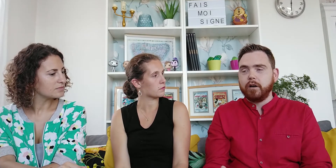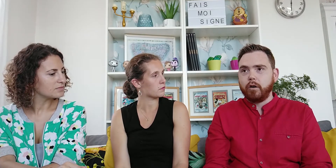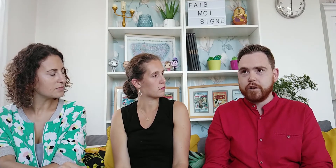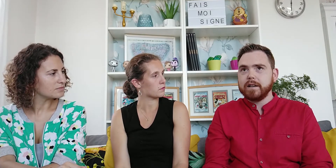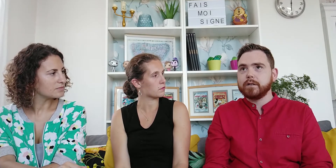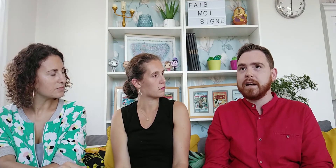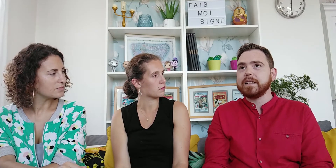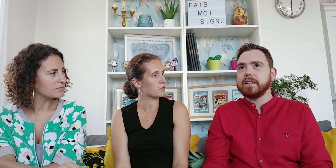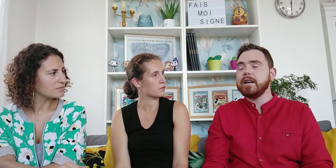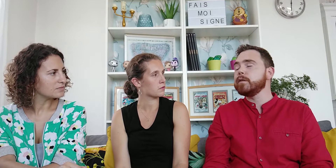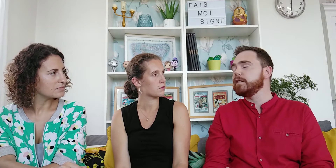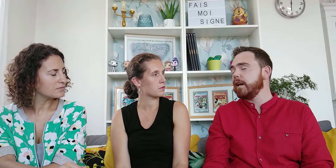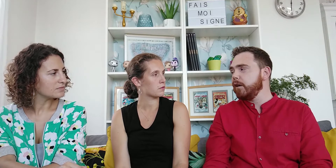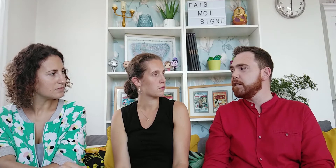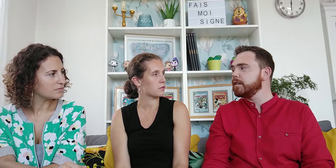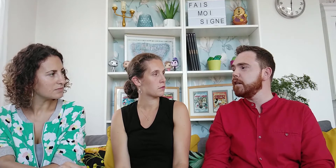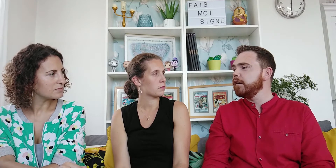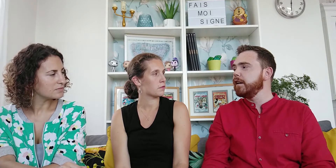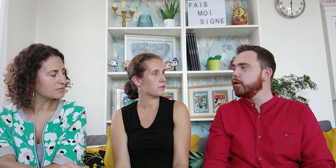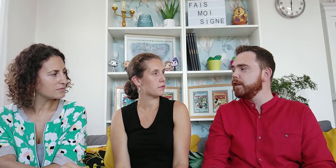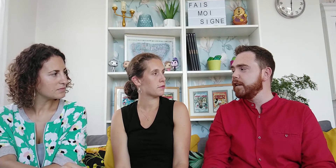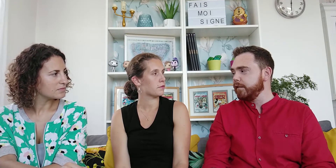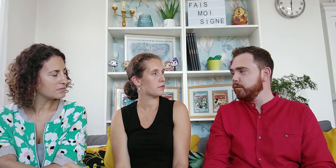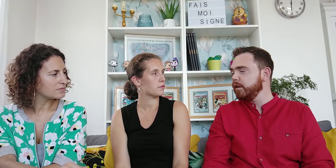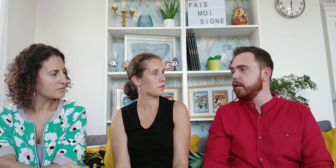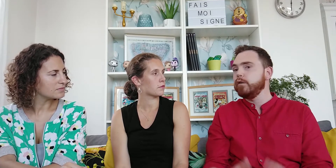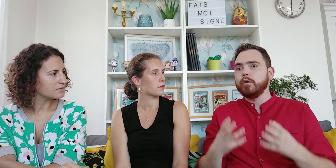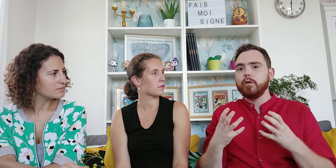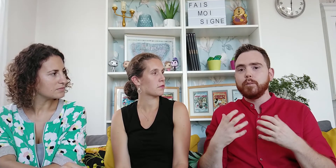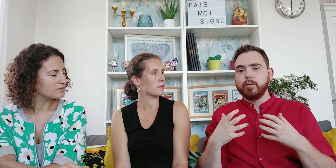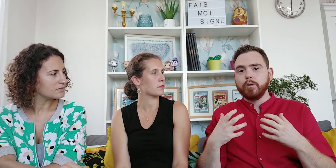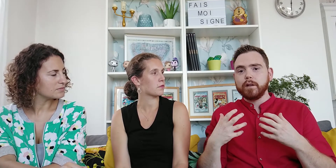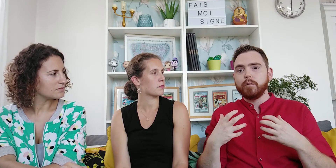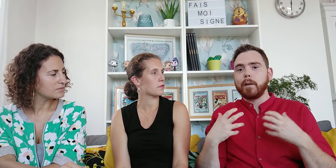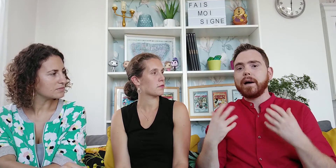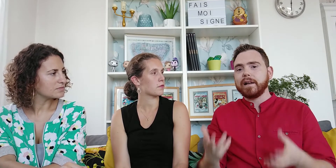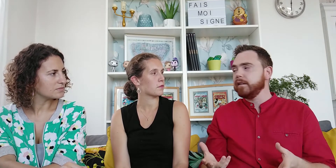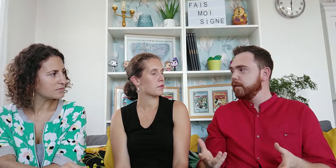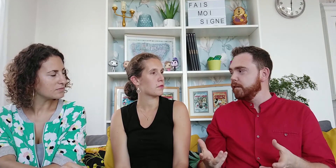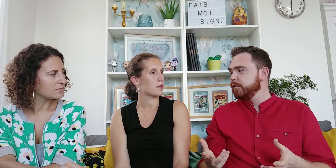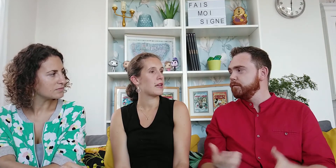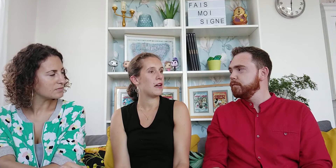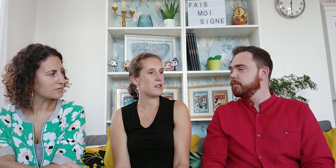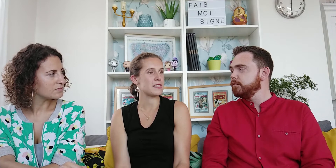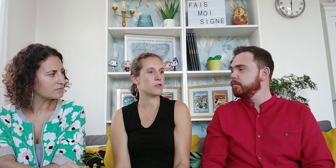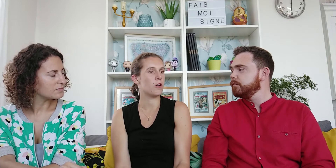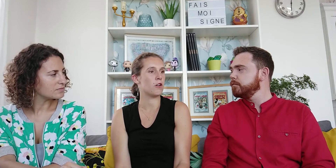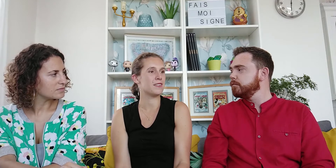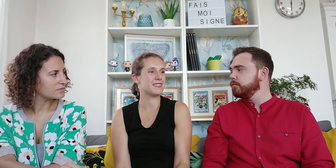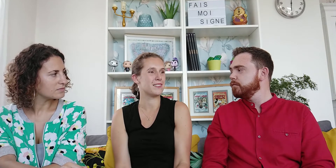En général, est-ce que ça accélère ou est-ce que ça ralentit la communication, le fait de pouvoir parler? Alors, ça ne